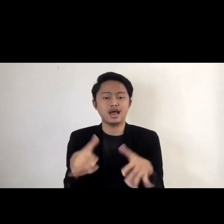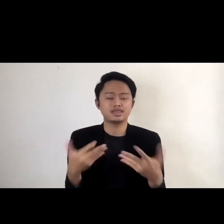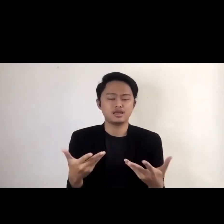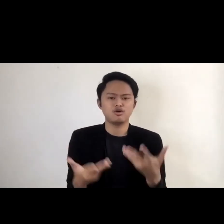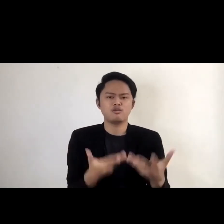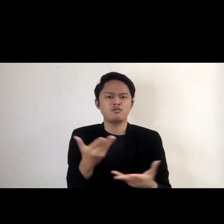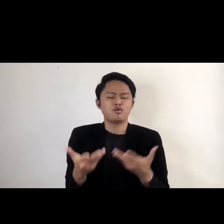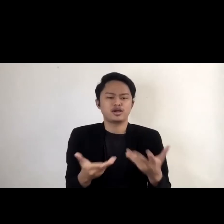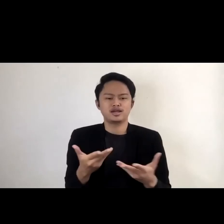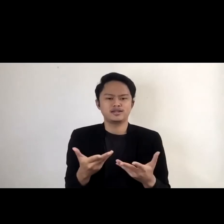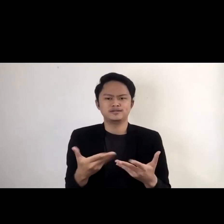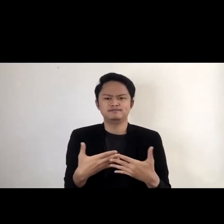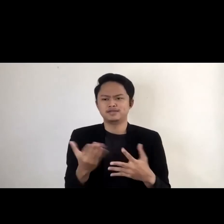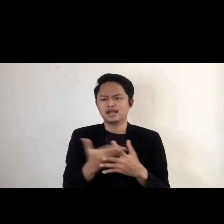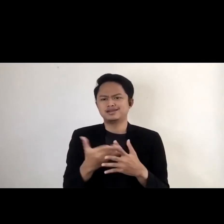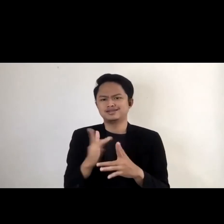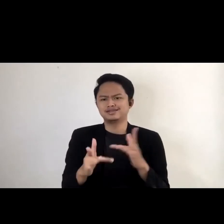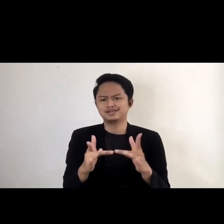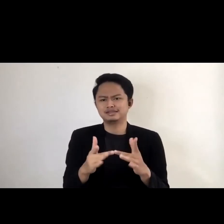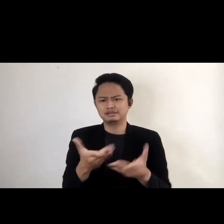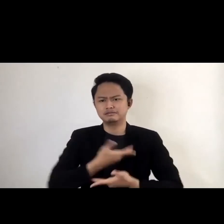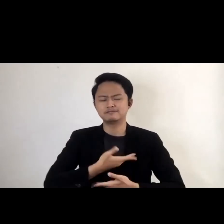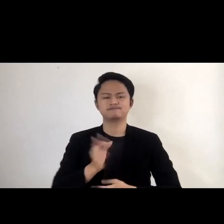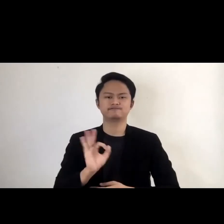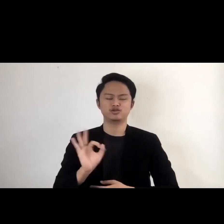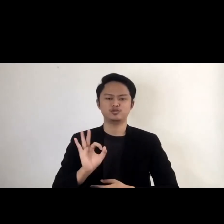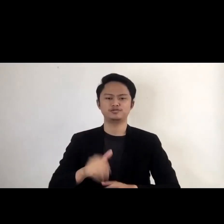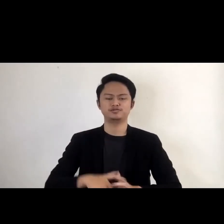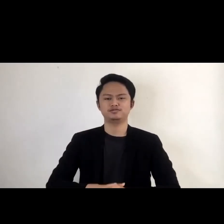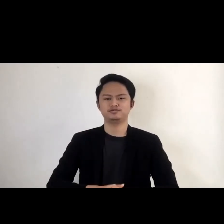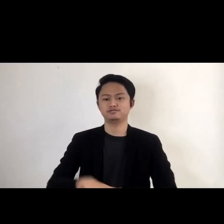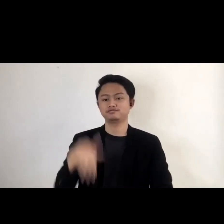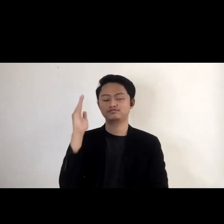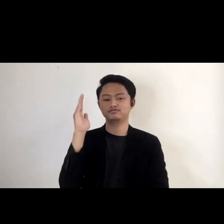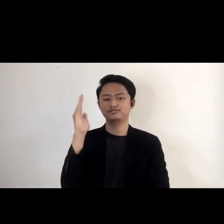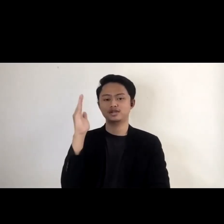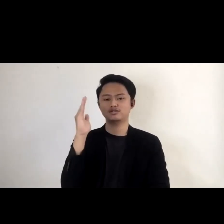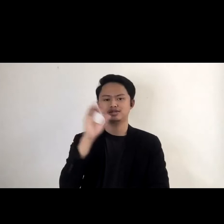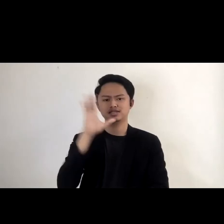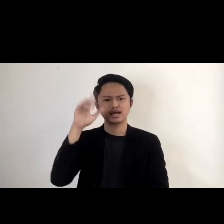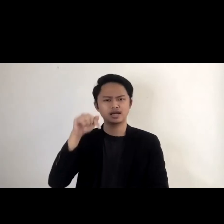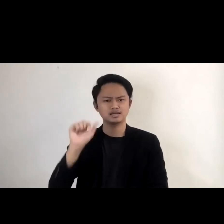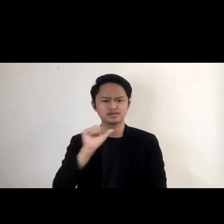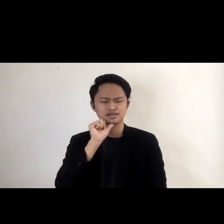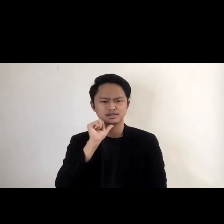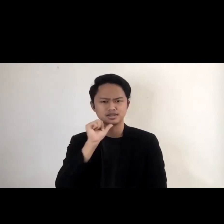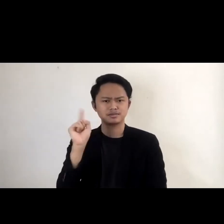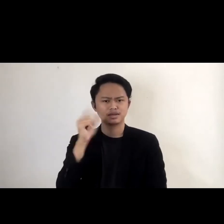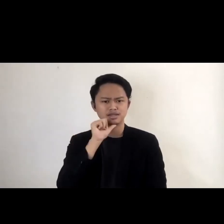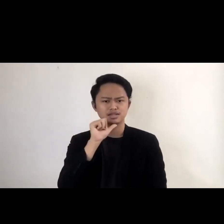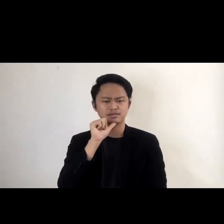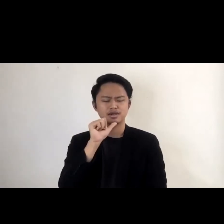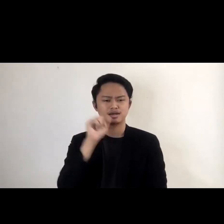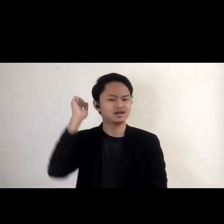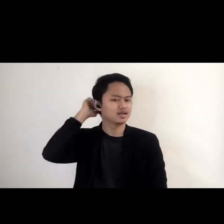tidak tersediaan akses internet untuk belajar. Dan narasumber kita siang hari ini yang pertama yang akan memberikan pemaparan adalah